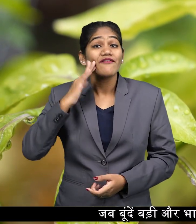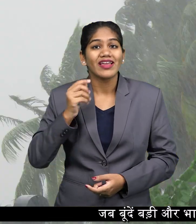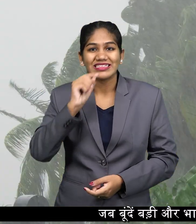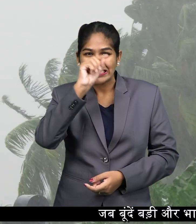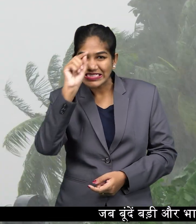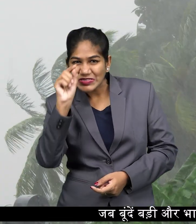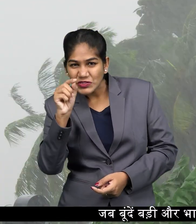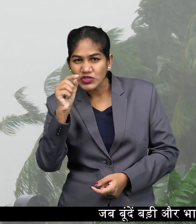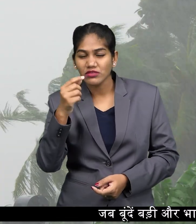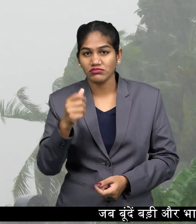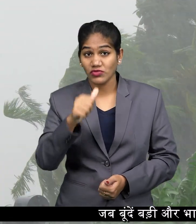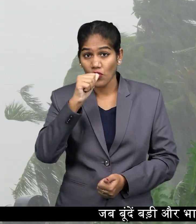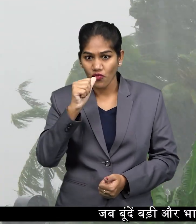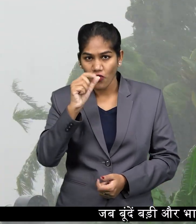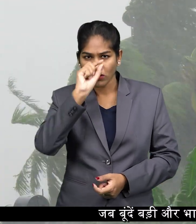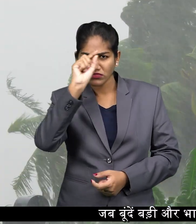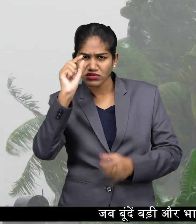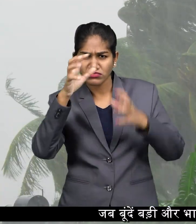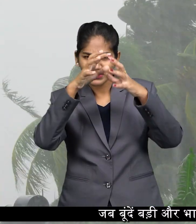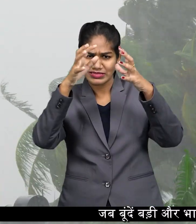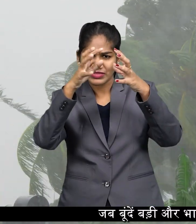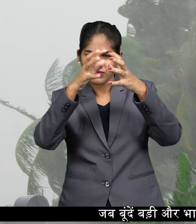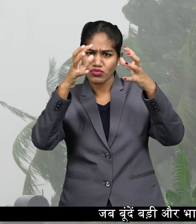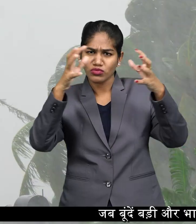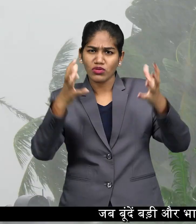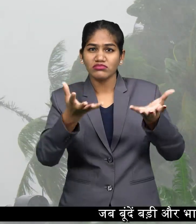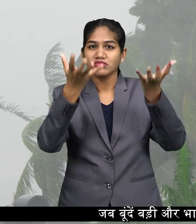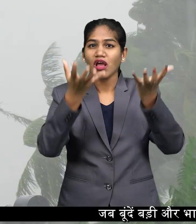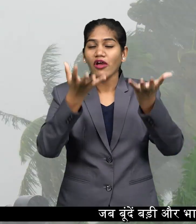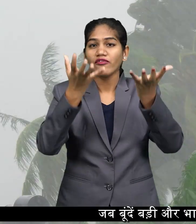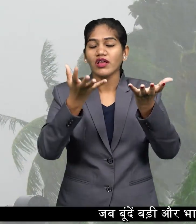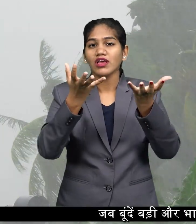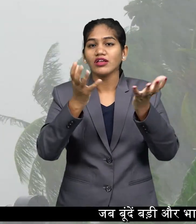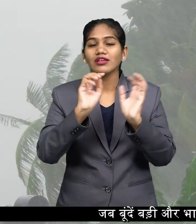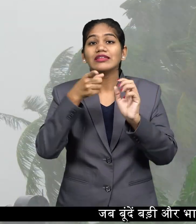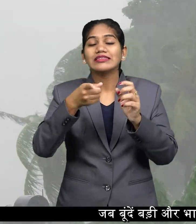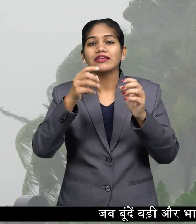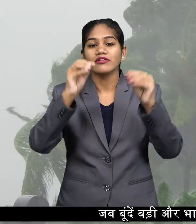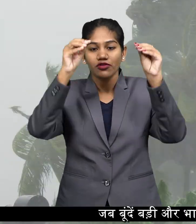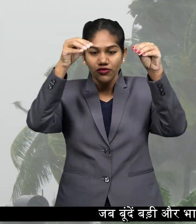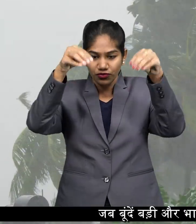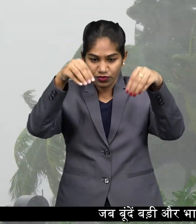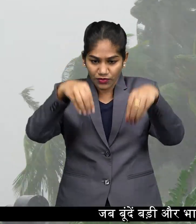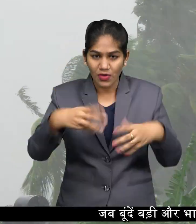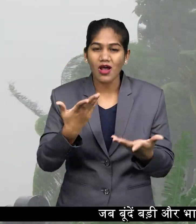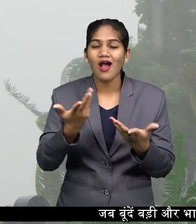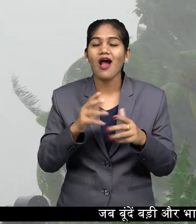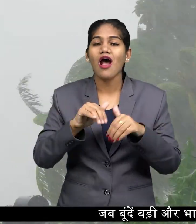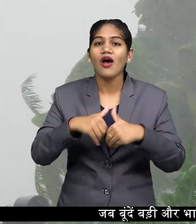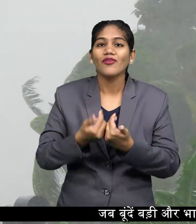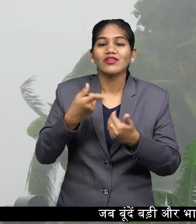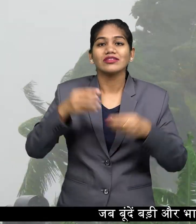सातवां, जब बूंदें बड़ी और भारी हो जाती है तो वे बारिश के रूप में गिरती है।